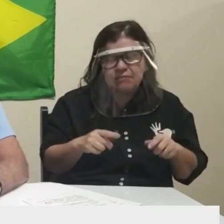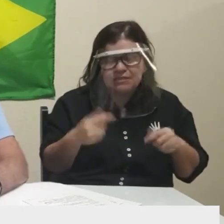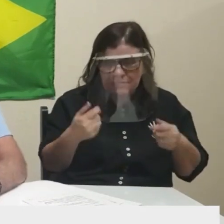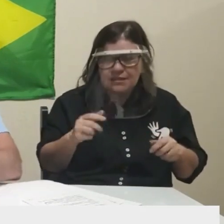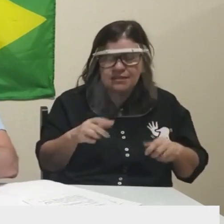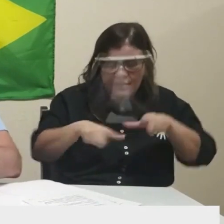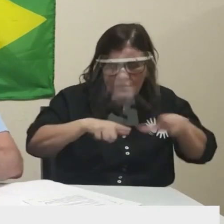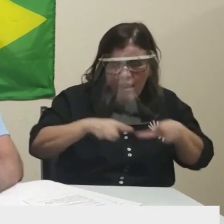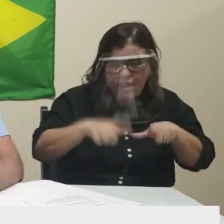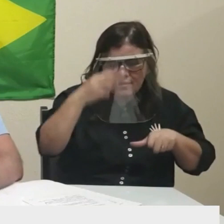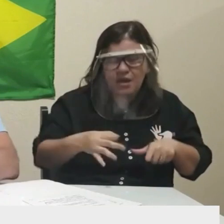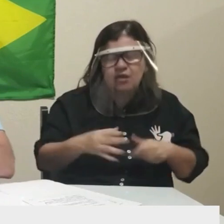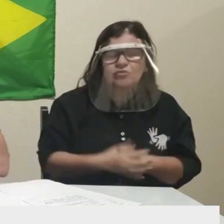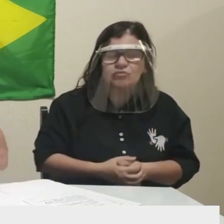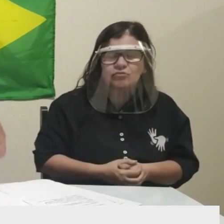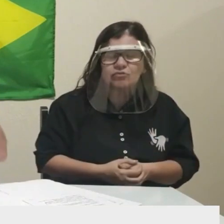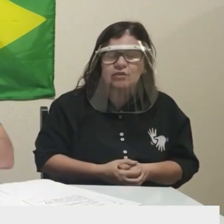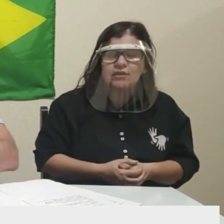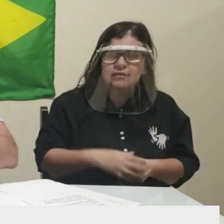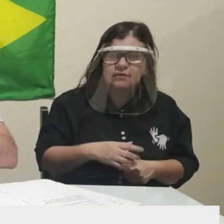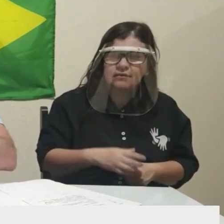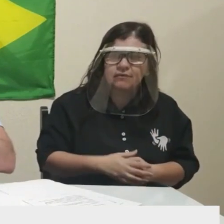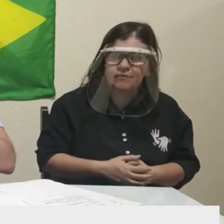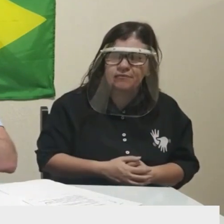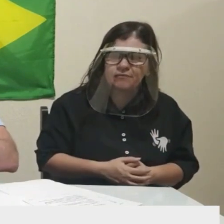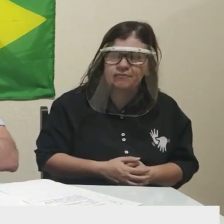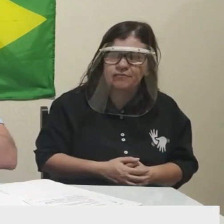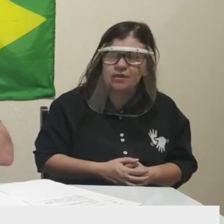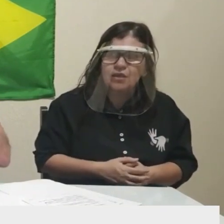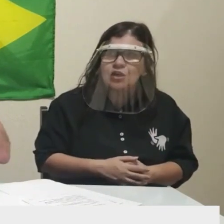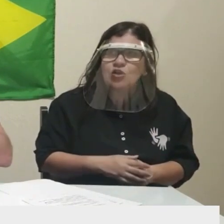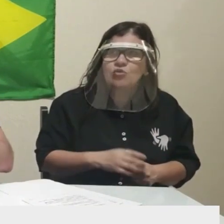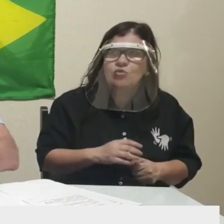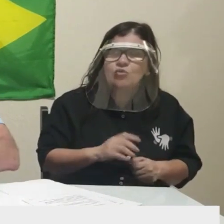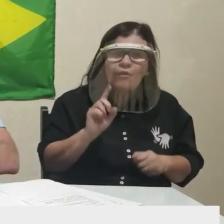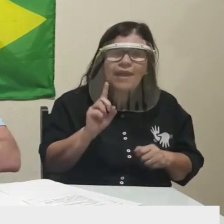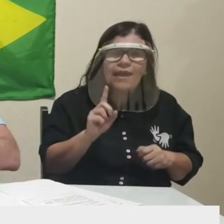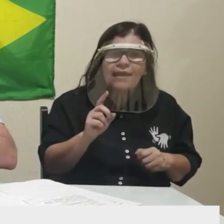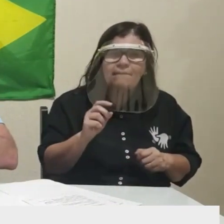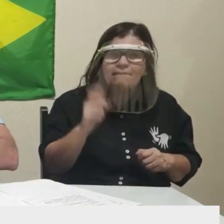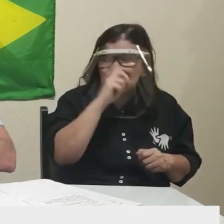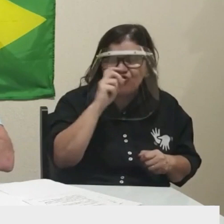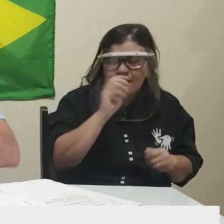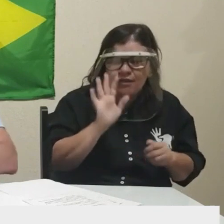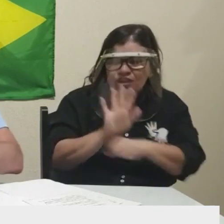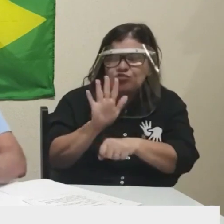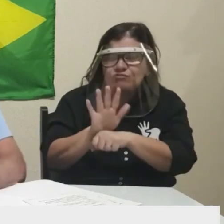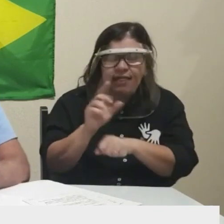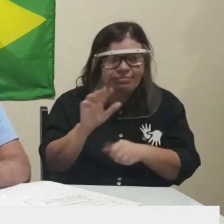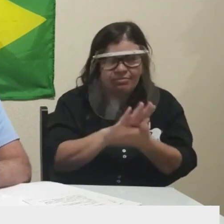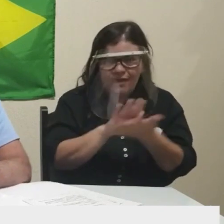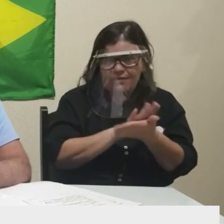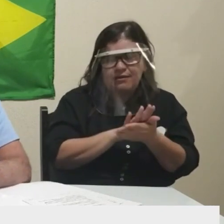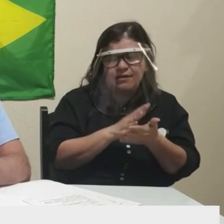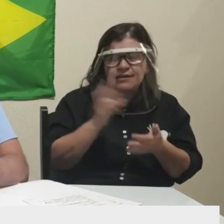Codeba. Está funcionando, não existe, ó. O apadreamento político praticamente, né, inexistente